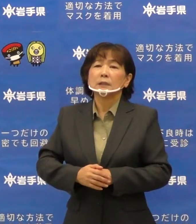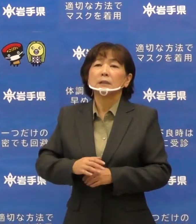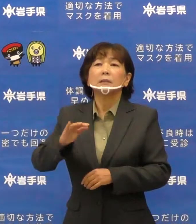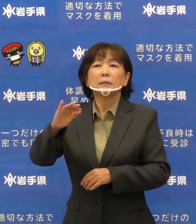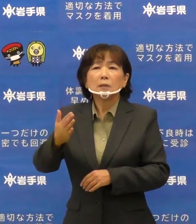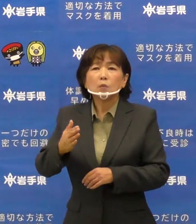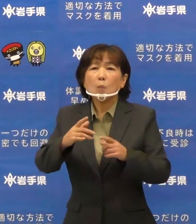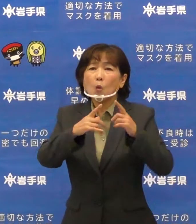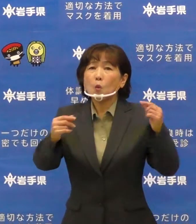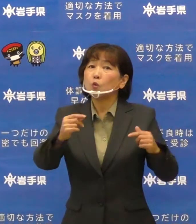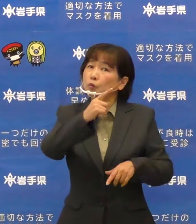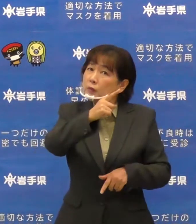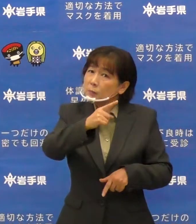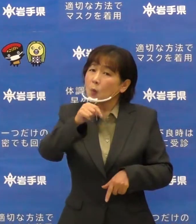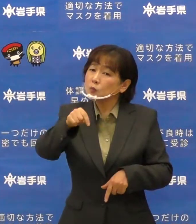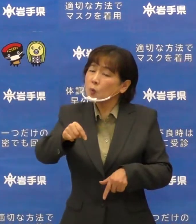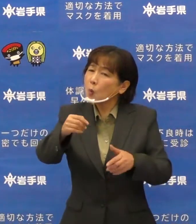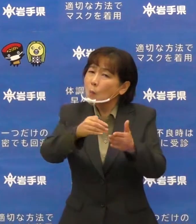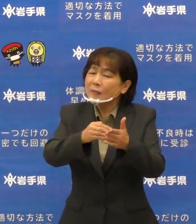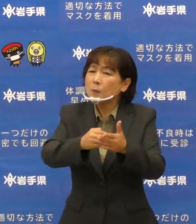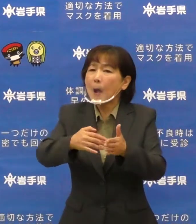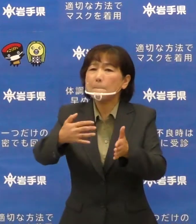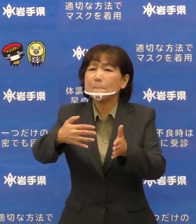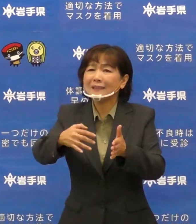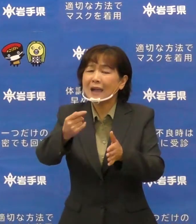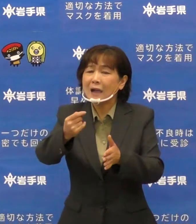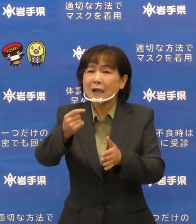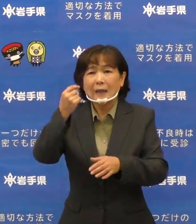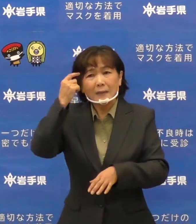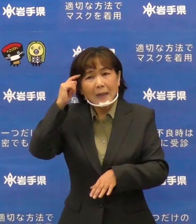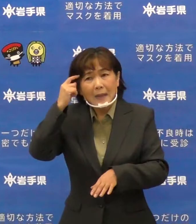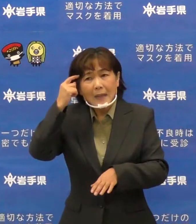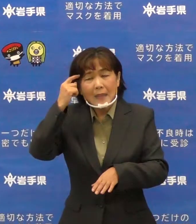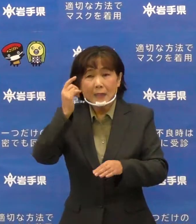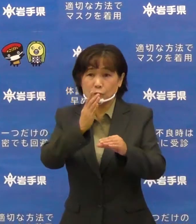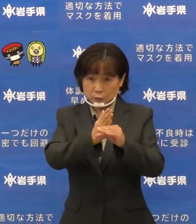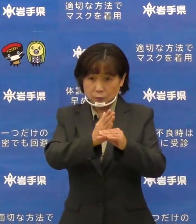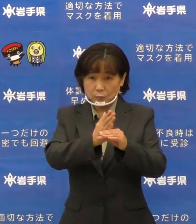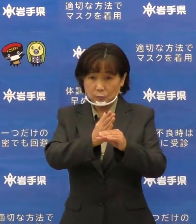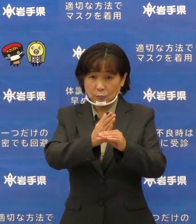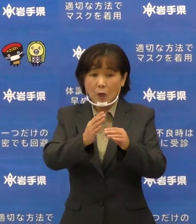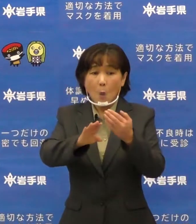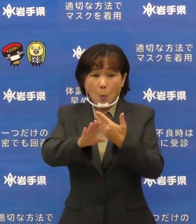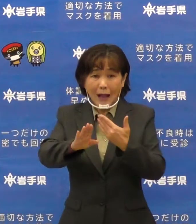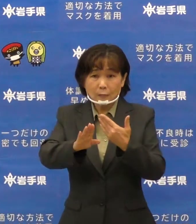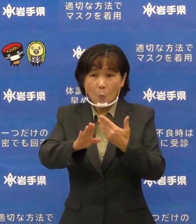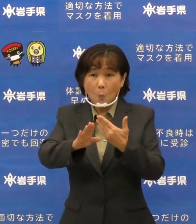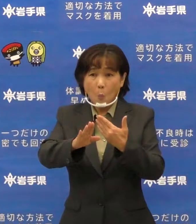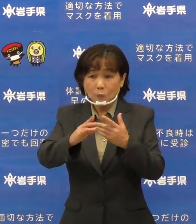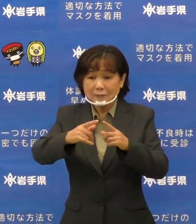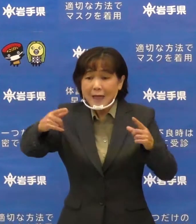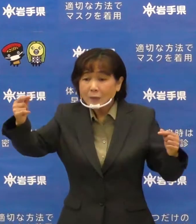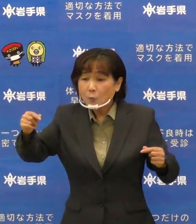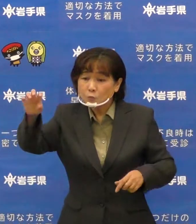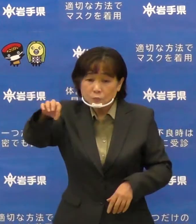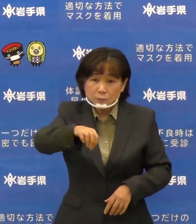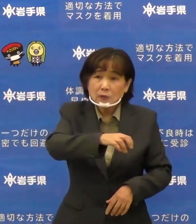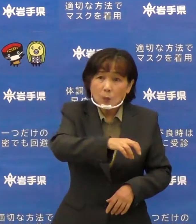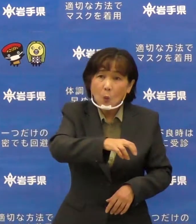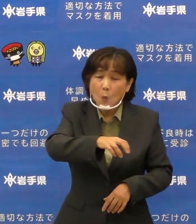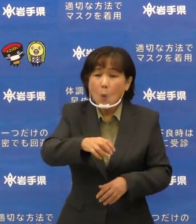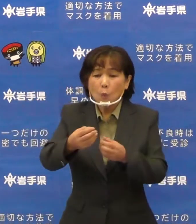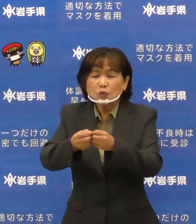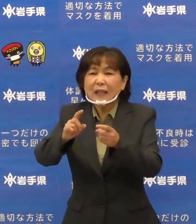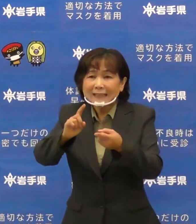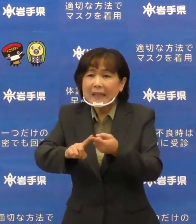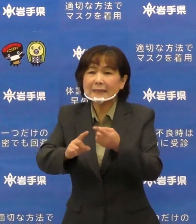めておらず、まあ、日本中どこの都道府県もまだ具体的には決めてないんだと思うんですけれども、